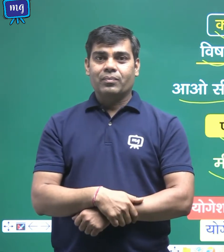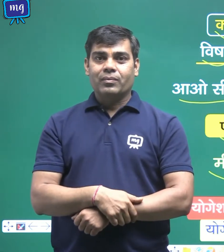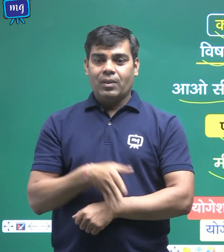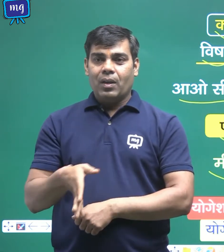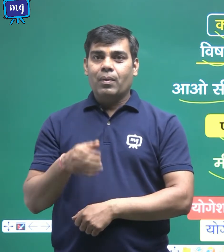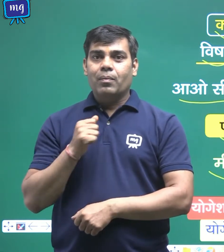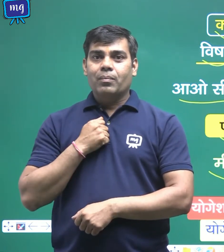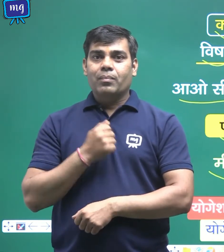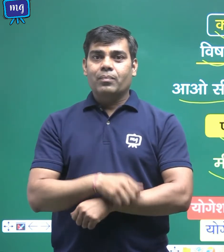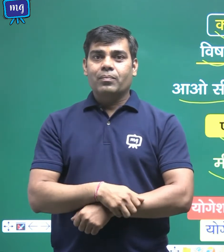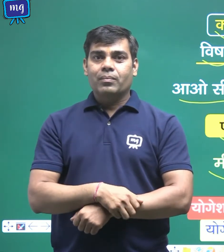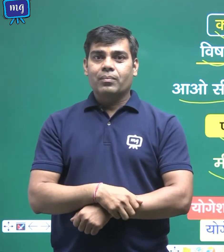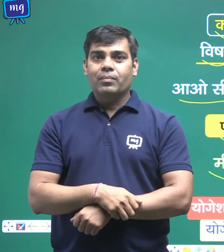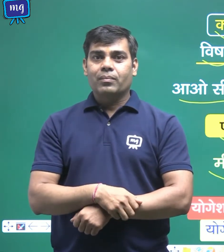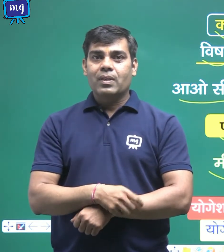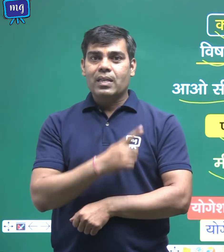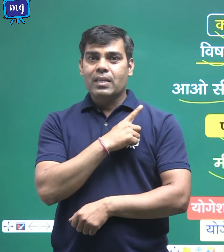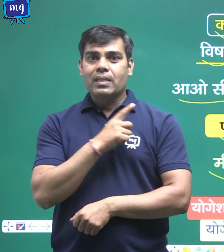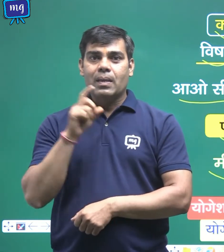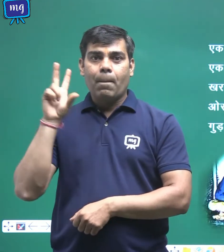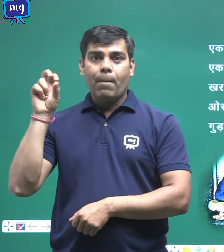अब हम इस पाठ का